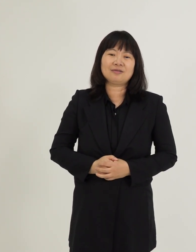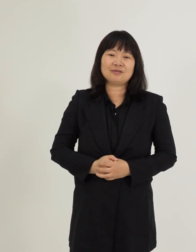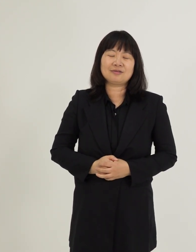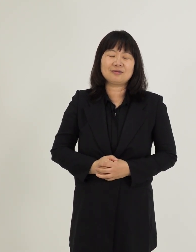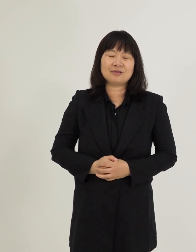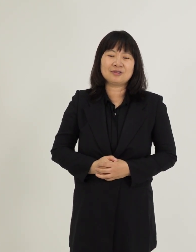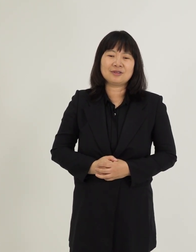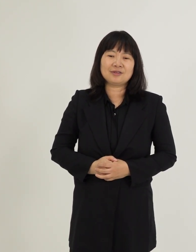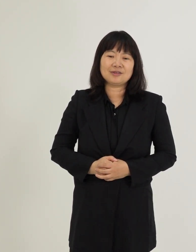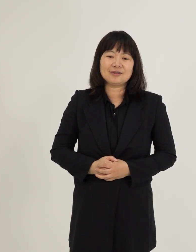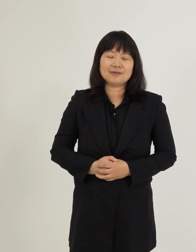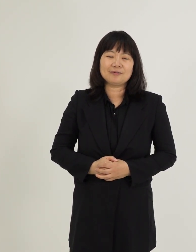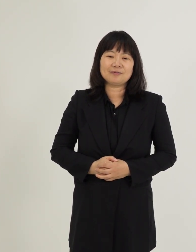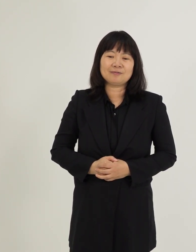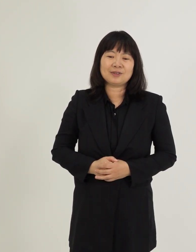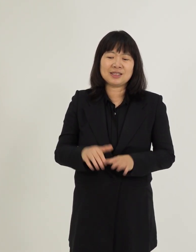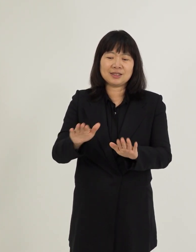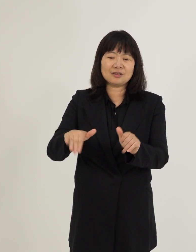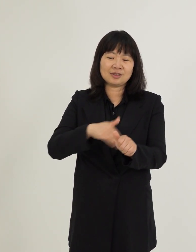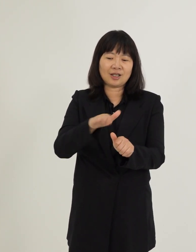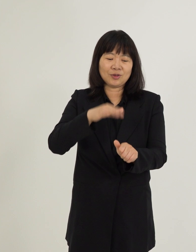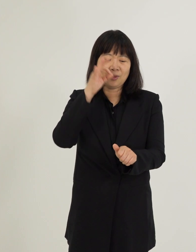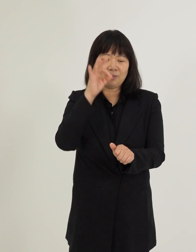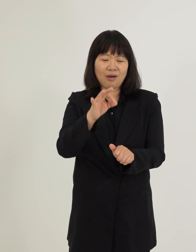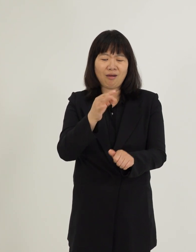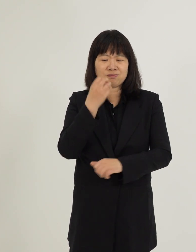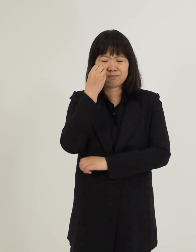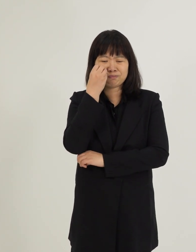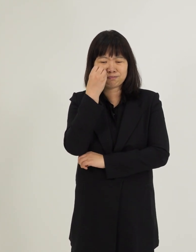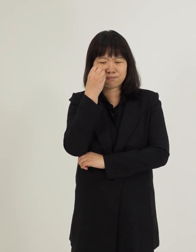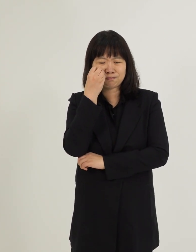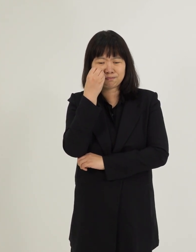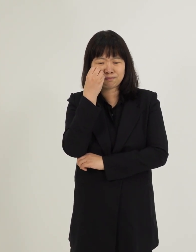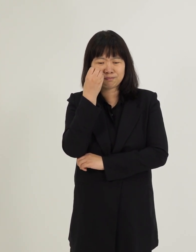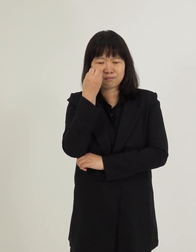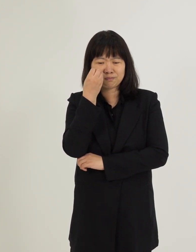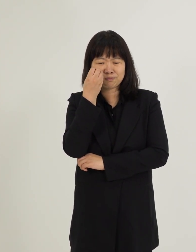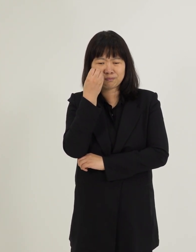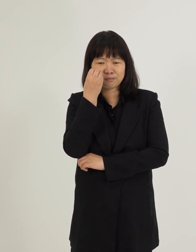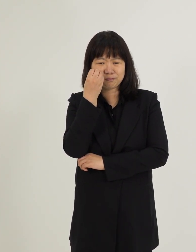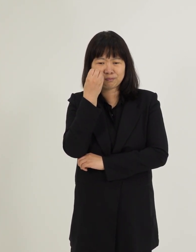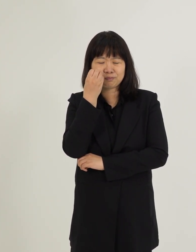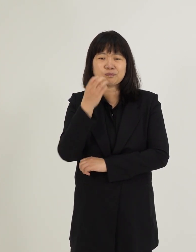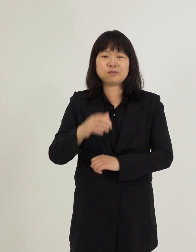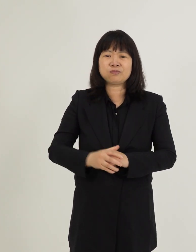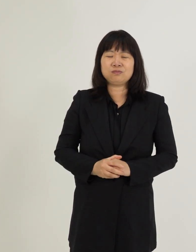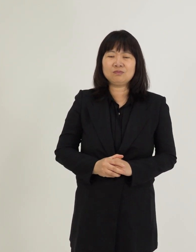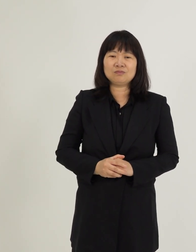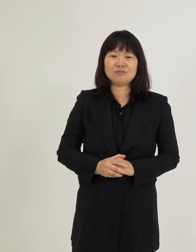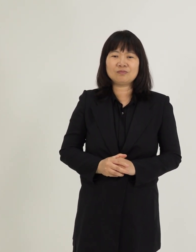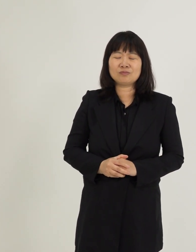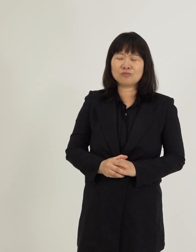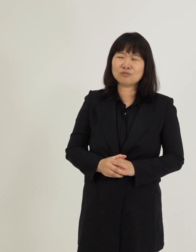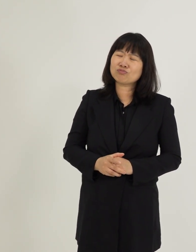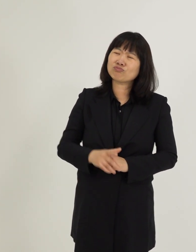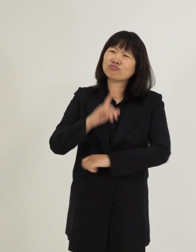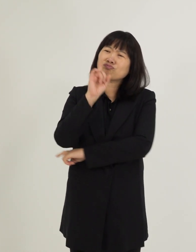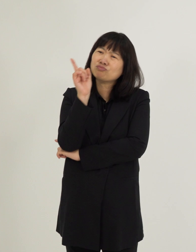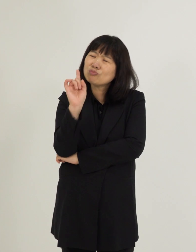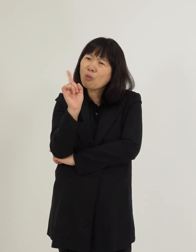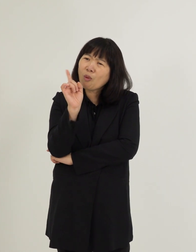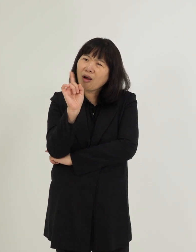이들의 눈에는 그 광경이 어떻게 보였다고요? 이상하게 보였어요. 저게